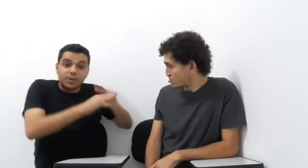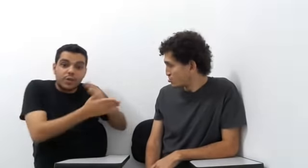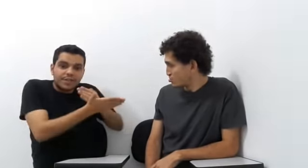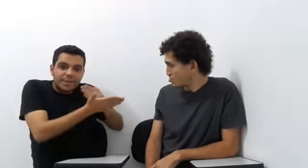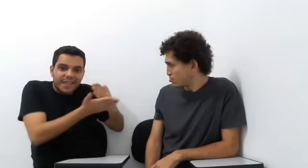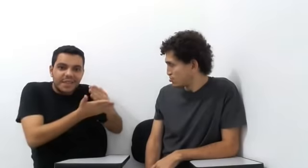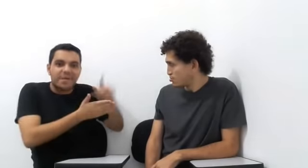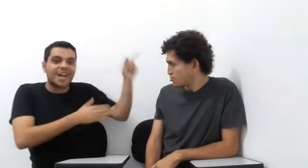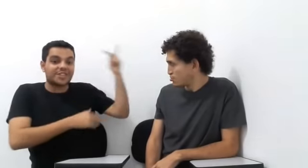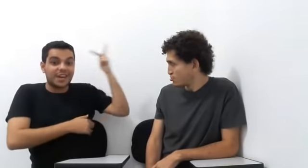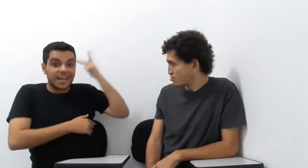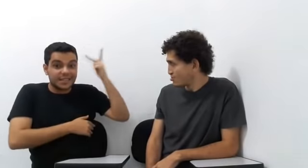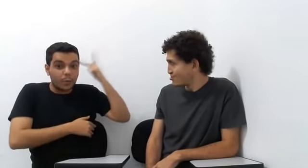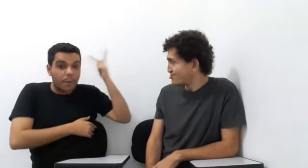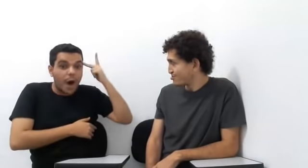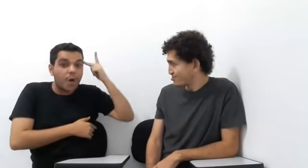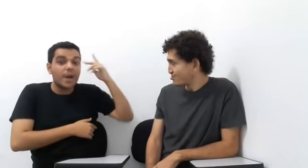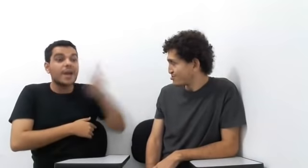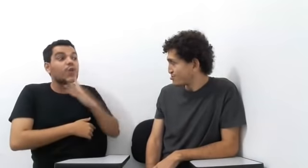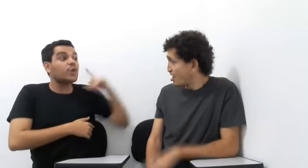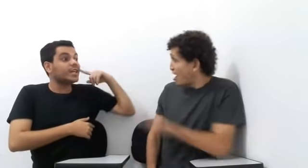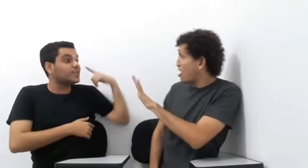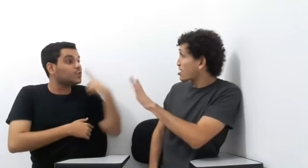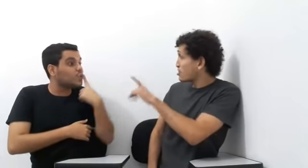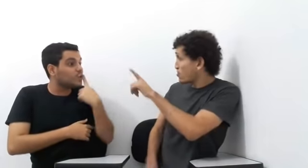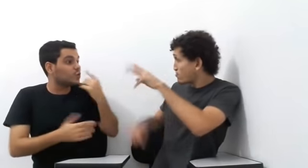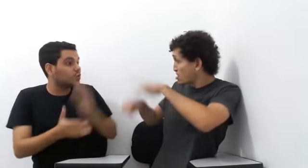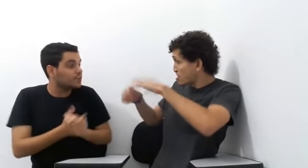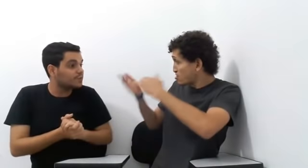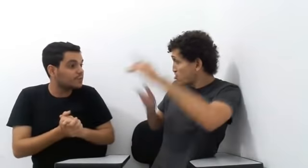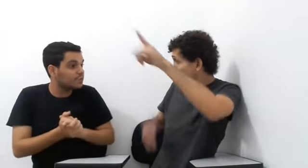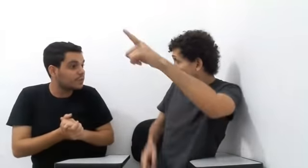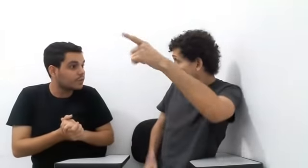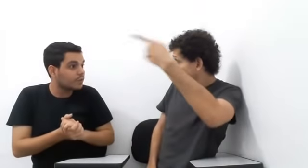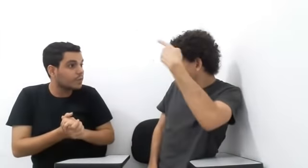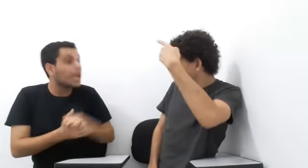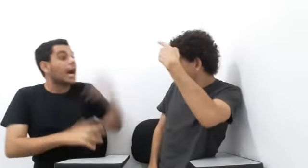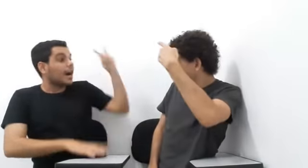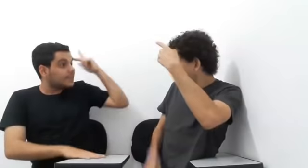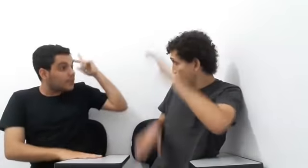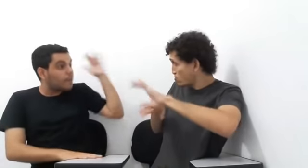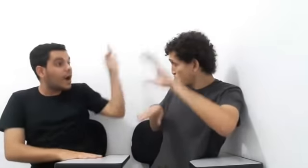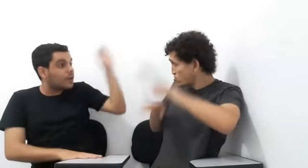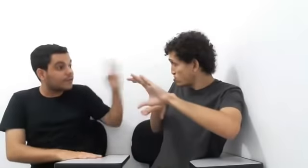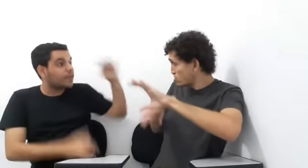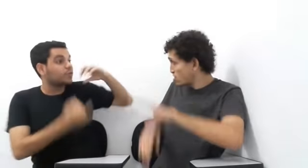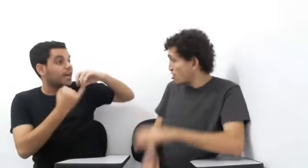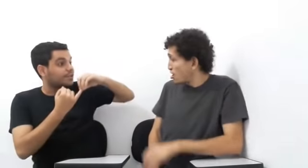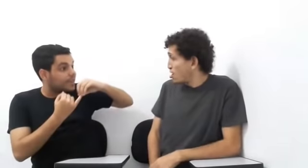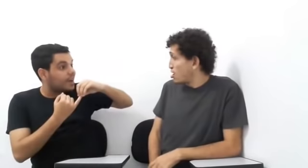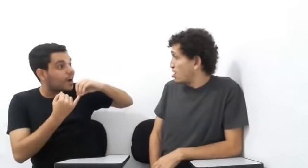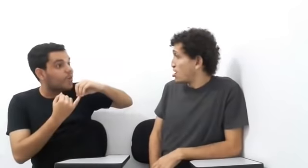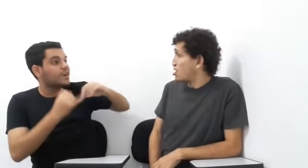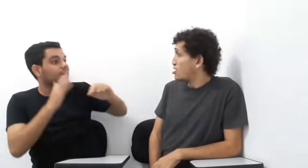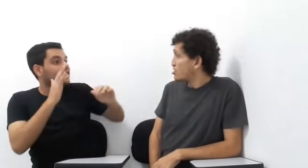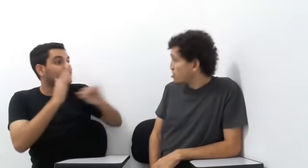durante a matemática, lá em São Paulo, eu conheci surdos. Lá em São Paulo, na Faculdade Federal de São Paulo,